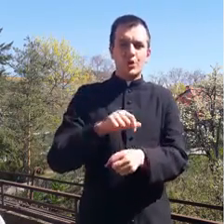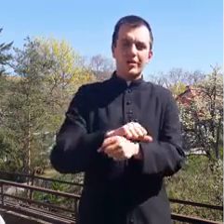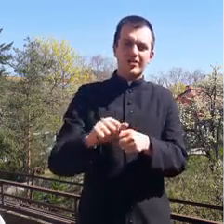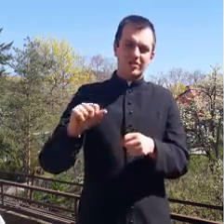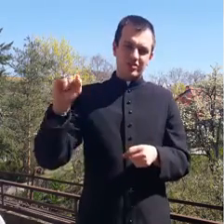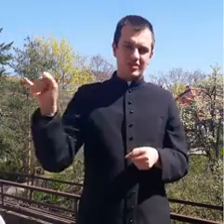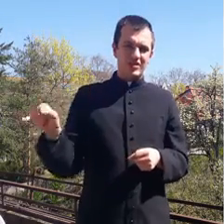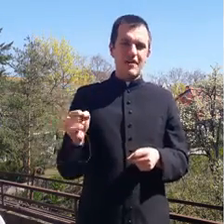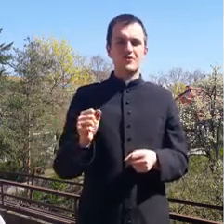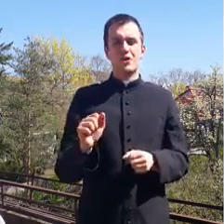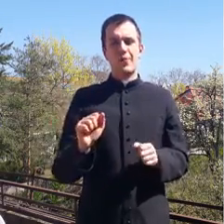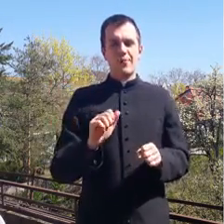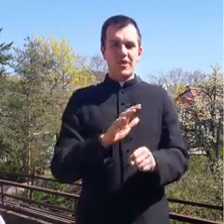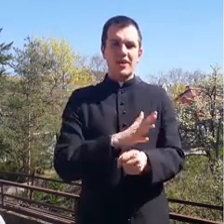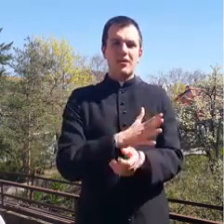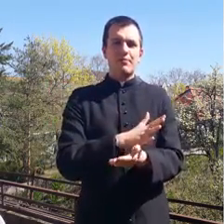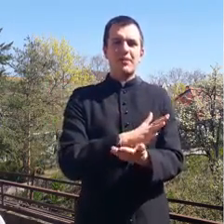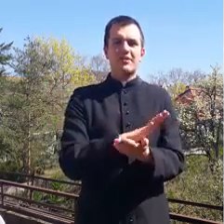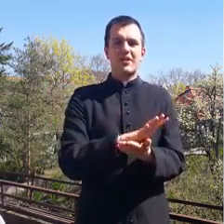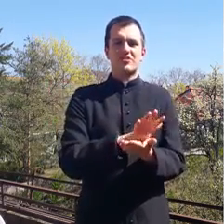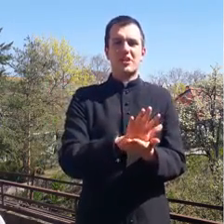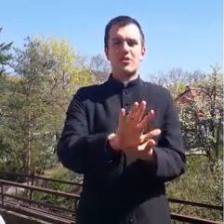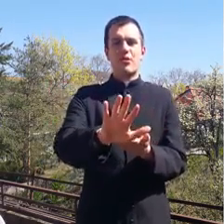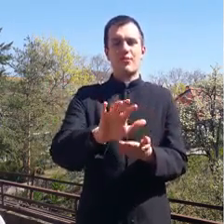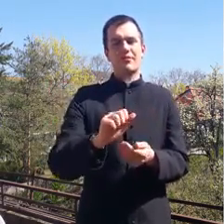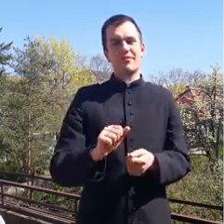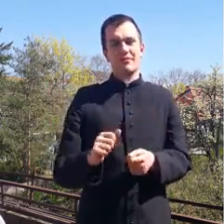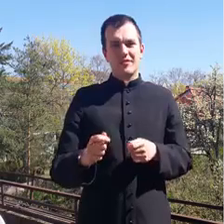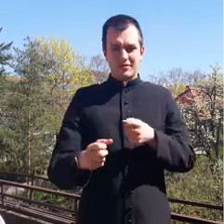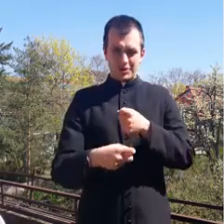to jest zawsze piętnastego sierpnia